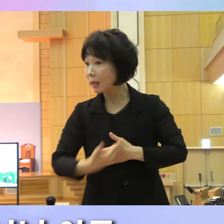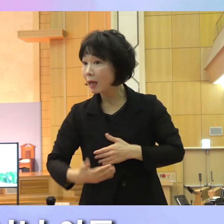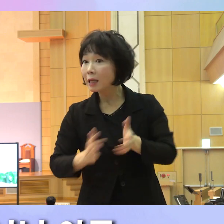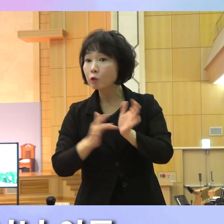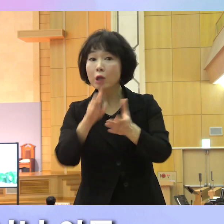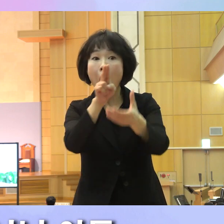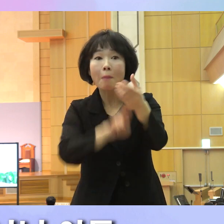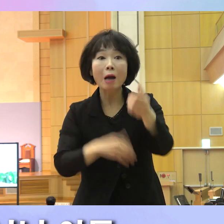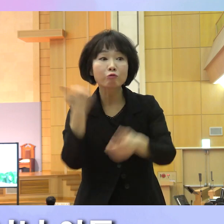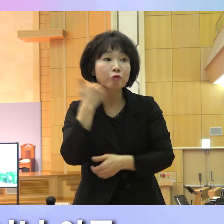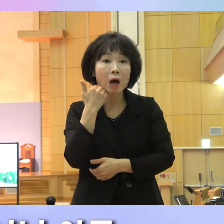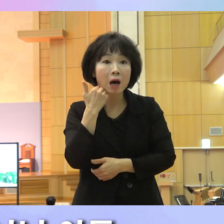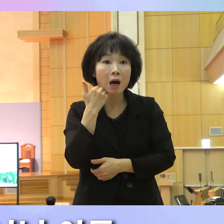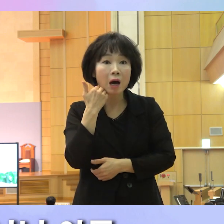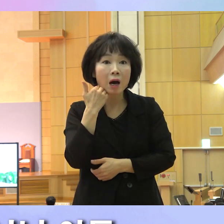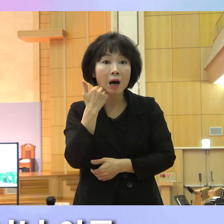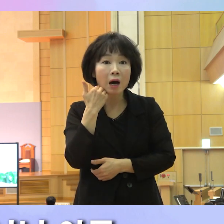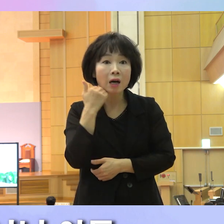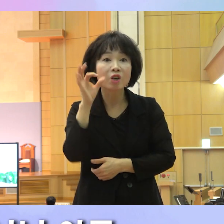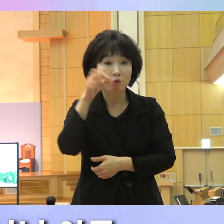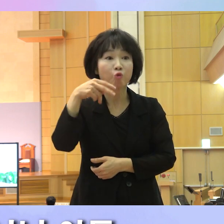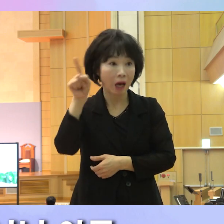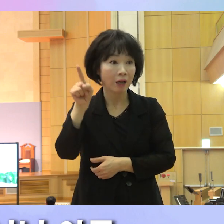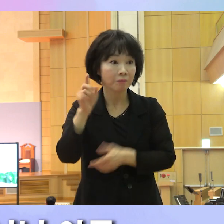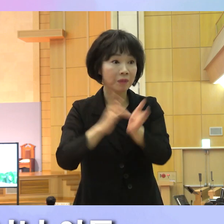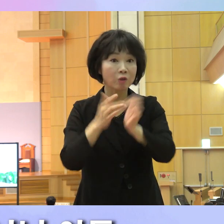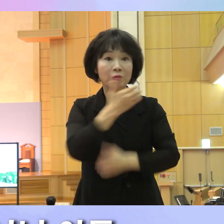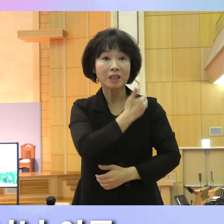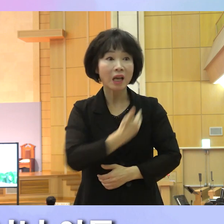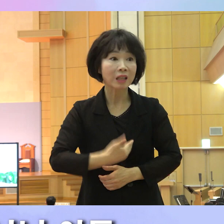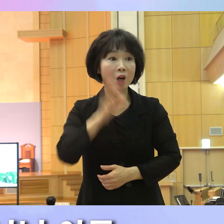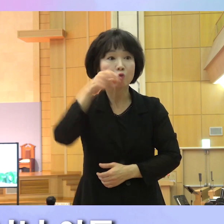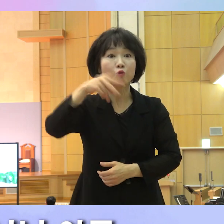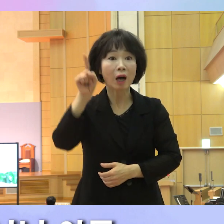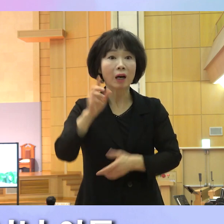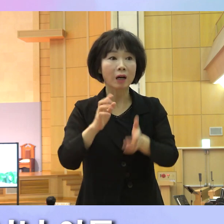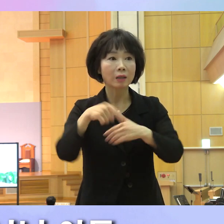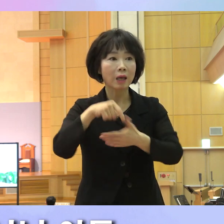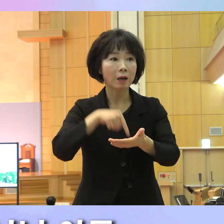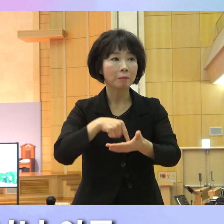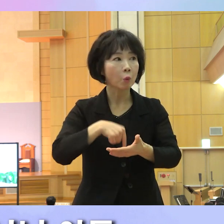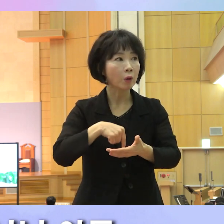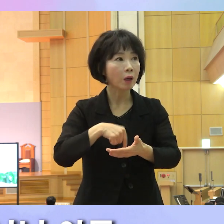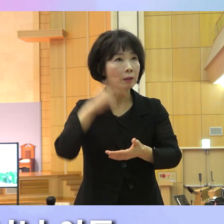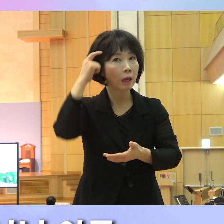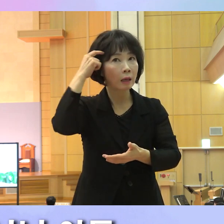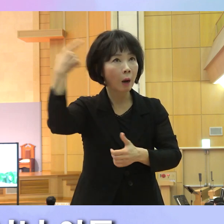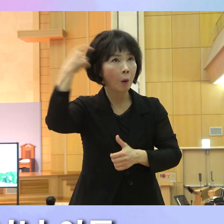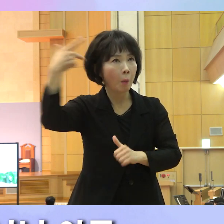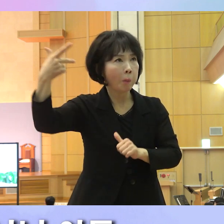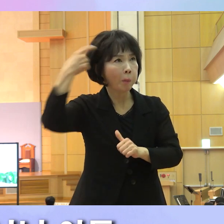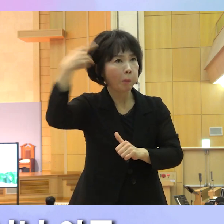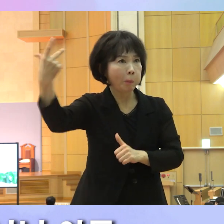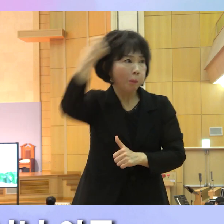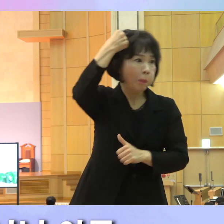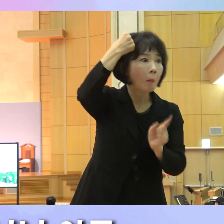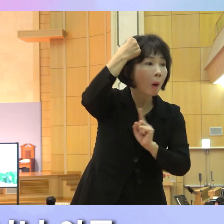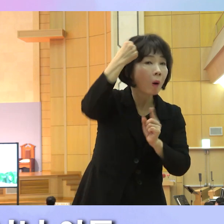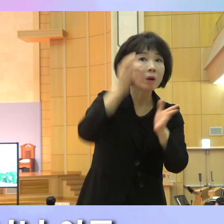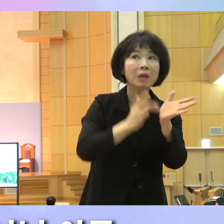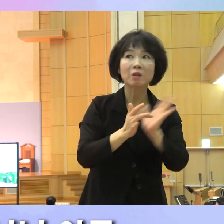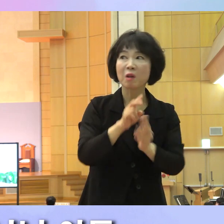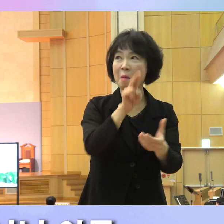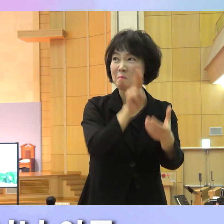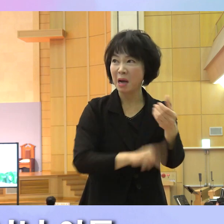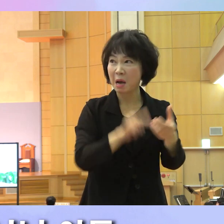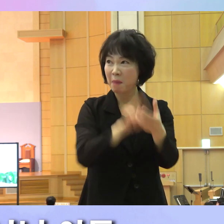집어넣어서 예수 팔게 한 것처럼 사람의 생각을 하게 만들어버린 거예요. 하나님의 일을 생겼으면 하나님의 일은 뭐야? 예수